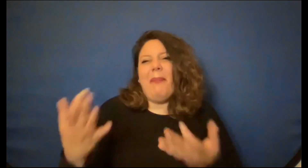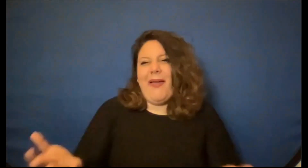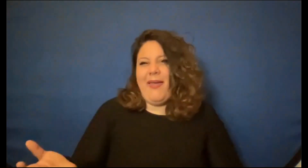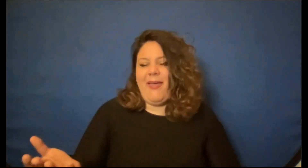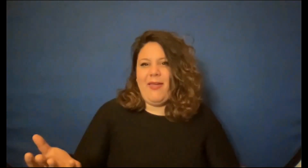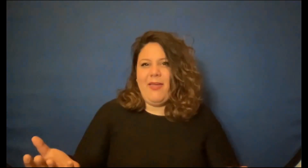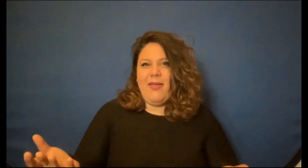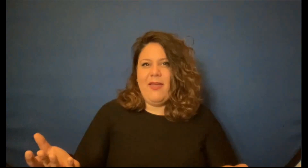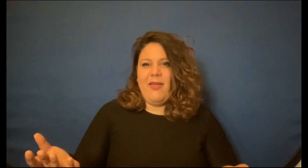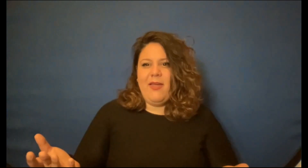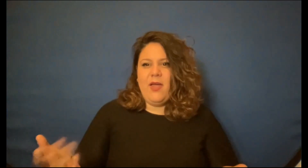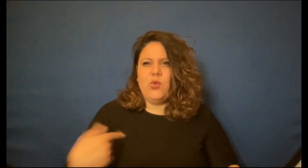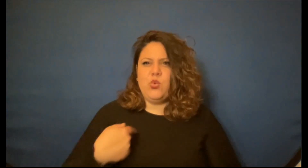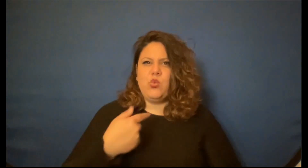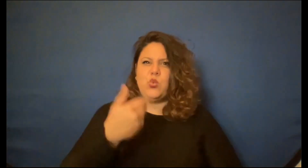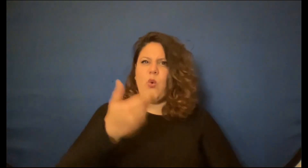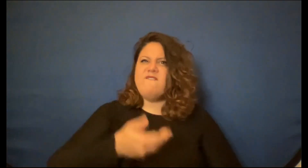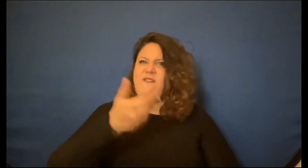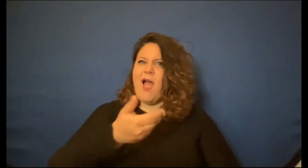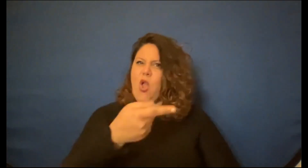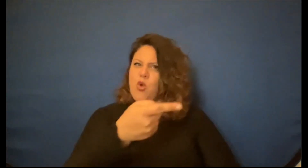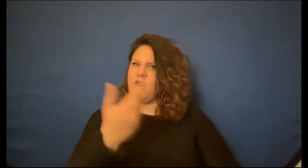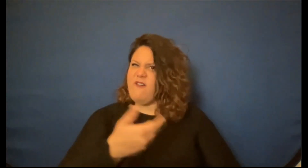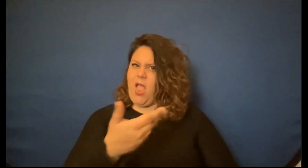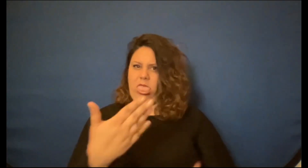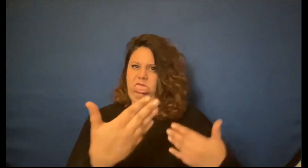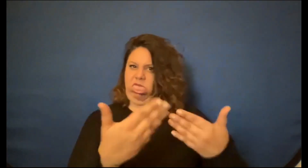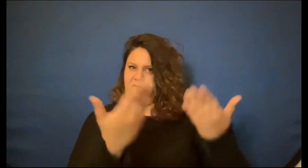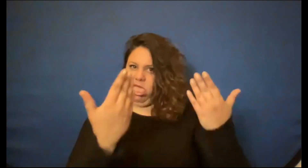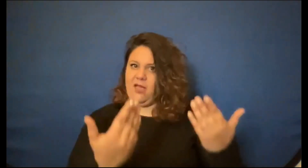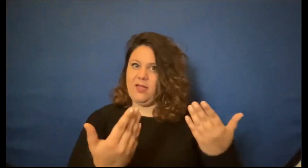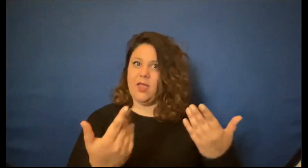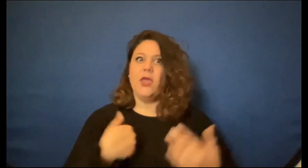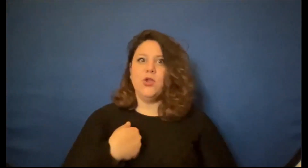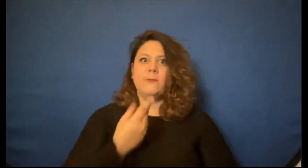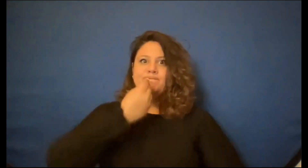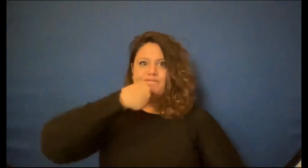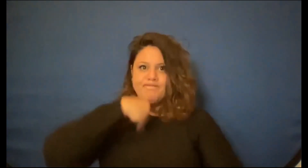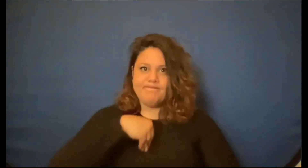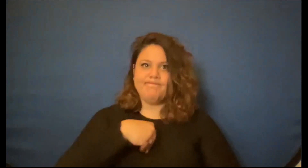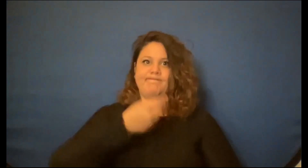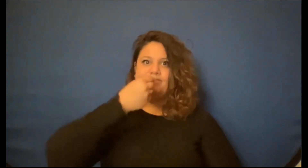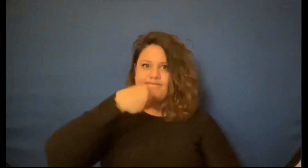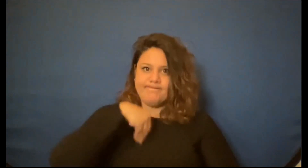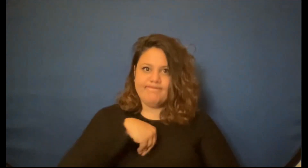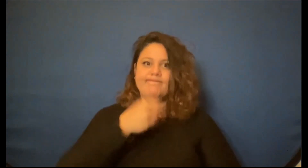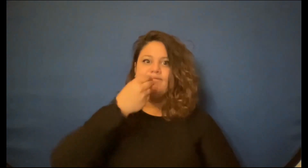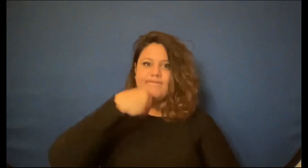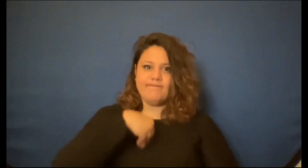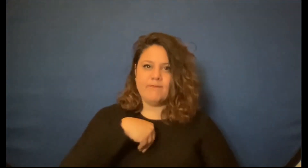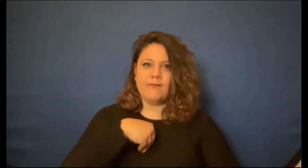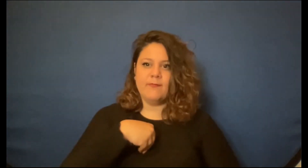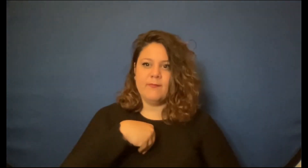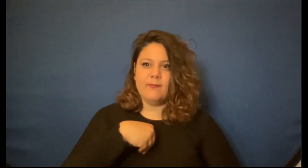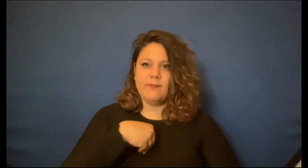nada, ¿vale? Entonces yo eso pues me lo tragaba y digo, bueno, vamos a ver, pues yo digo, no me